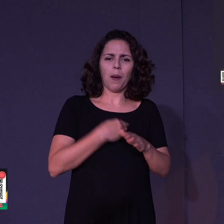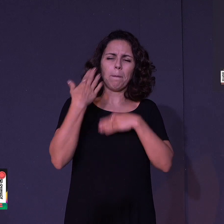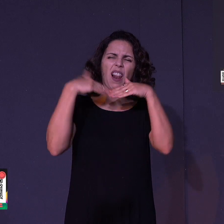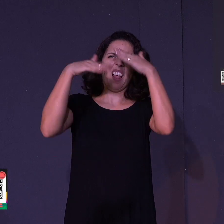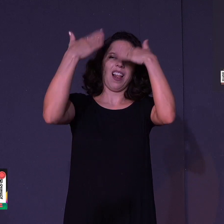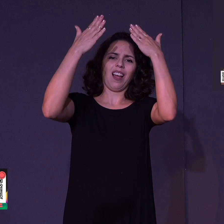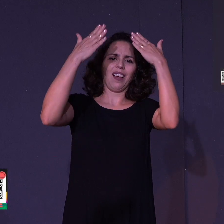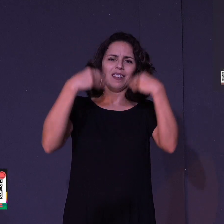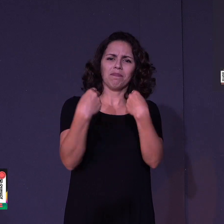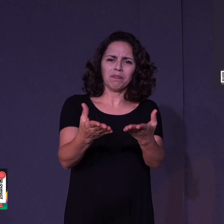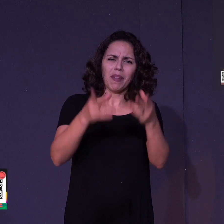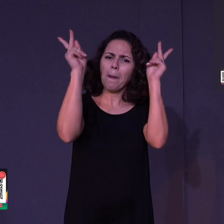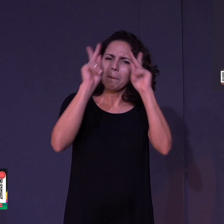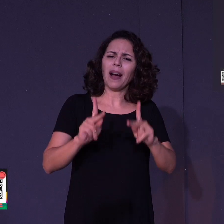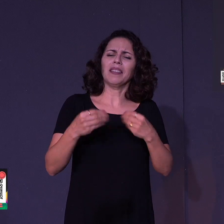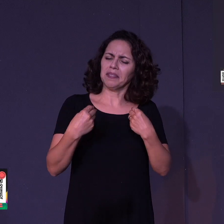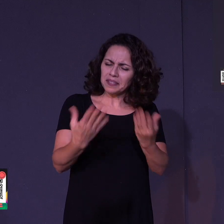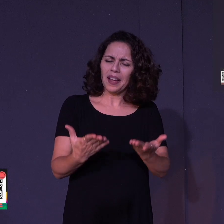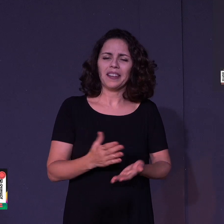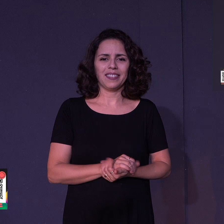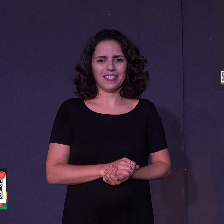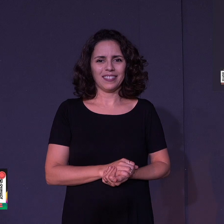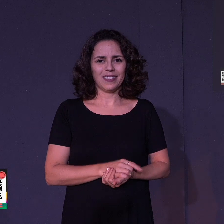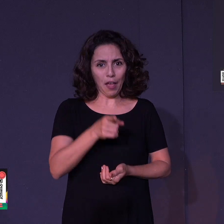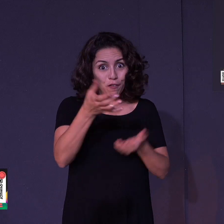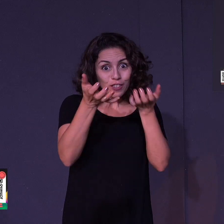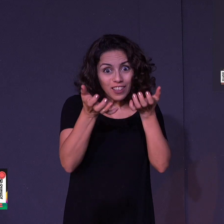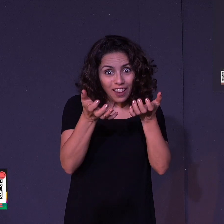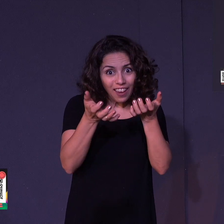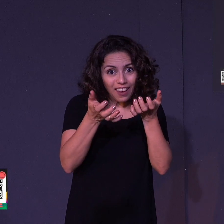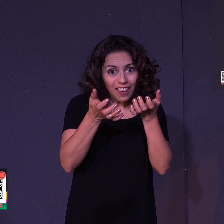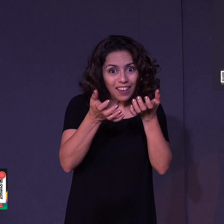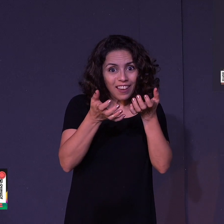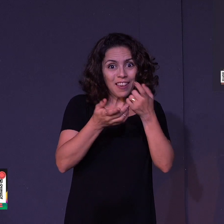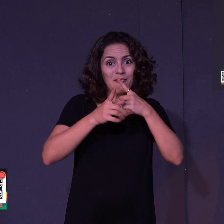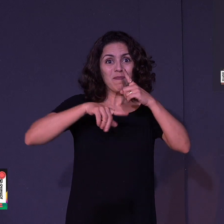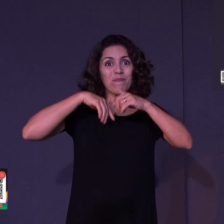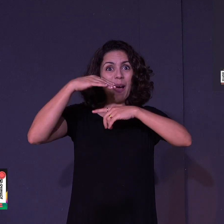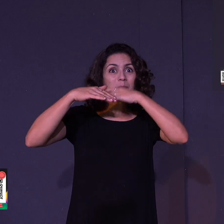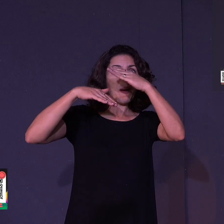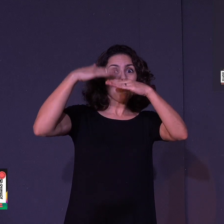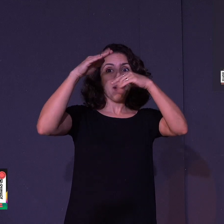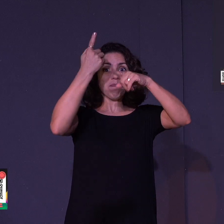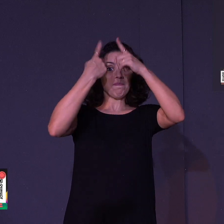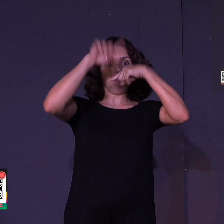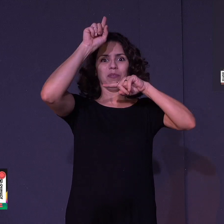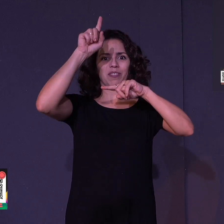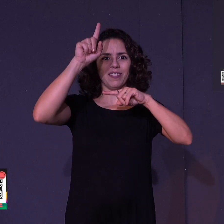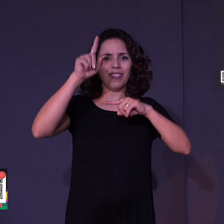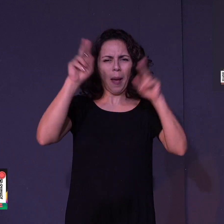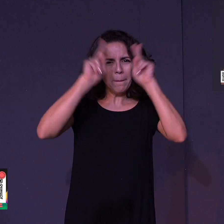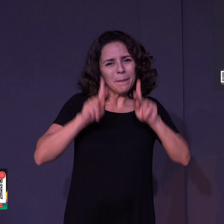paz. Quer ser próspero? Quer ter paz? Não esqueça da lei do Senhor. Caminhe com ela no